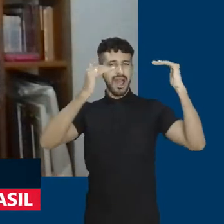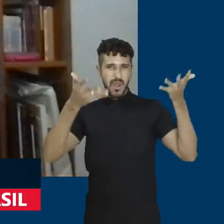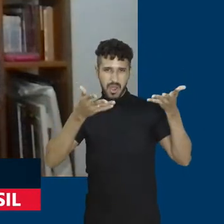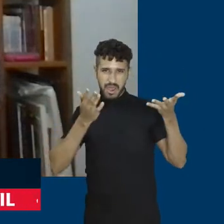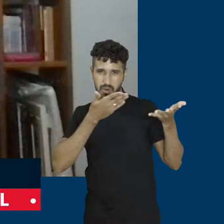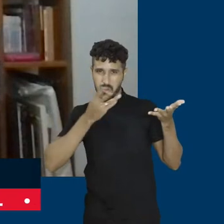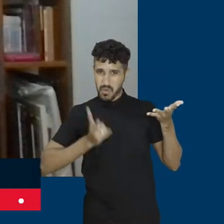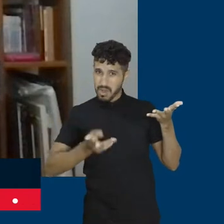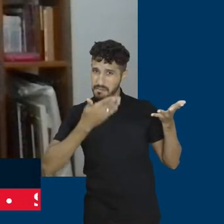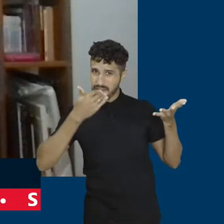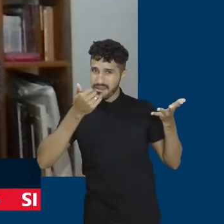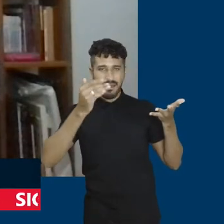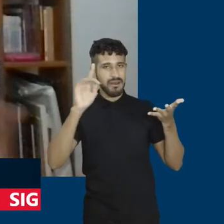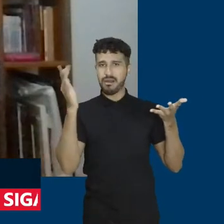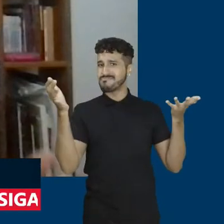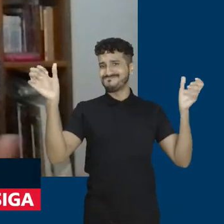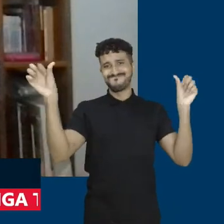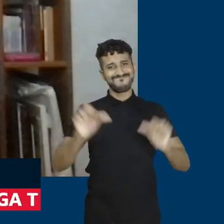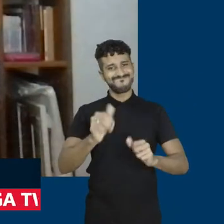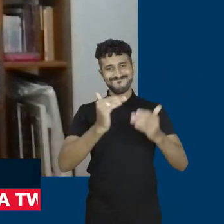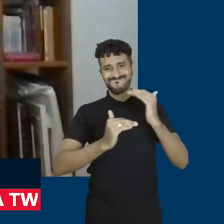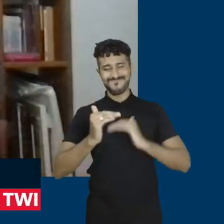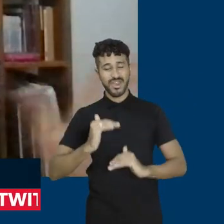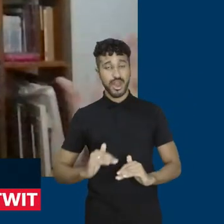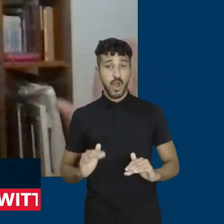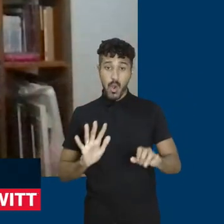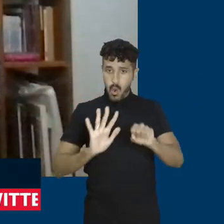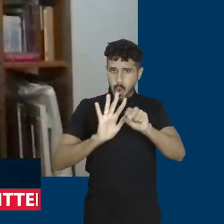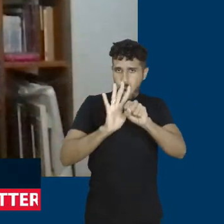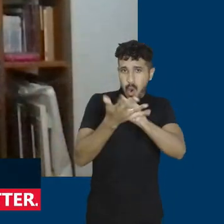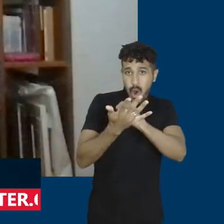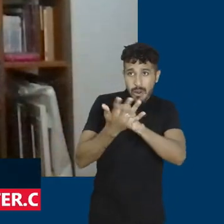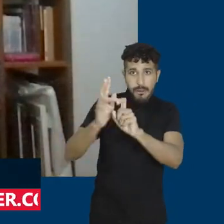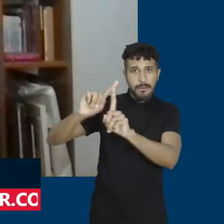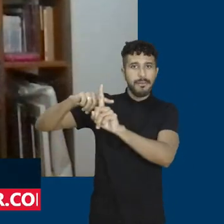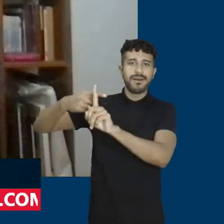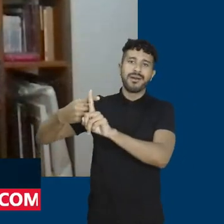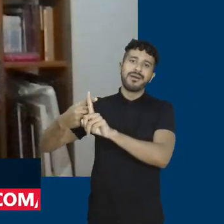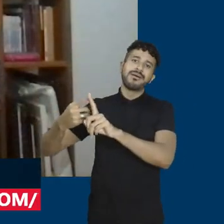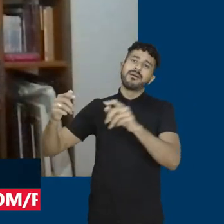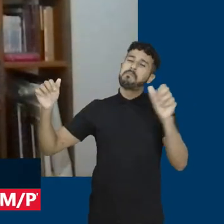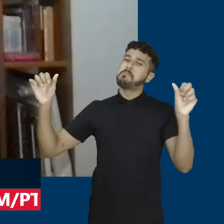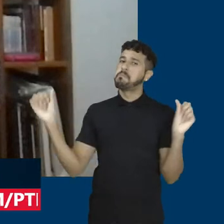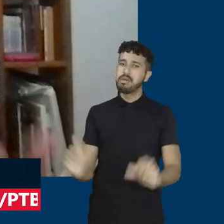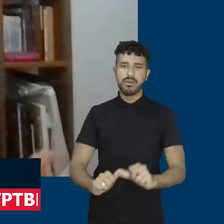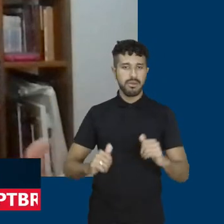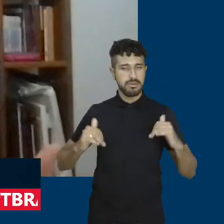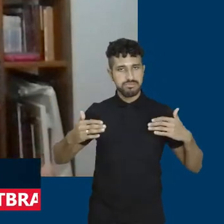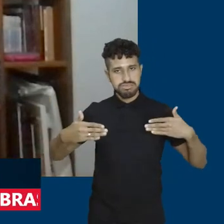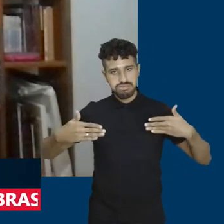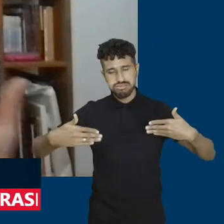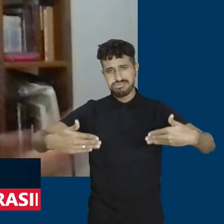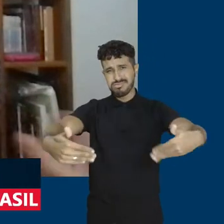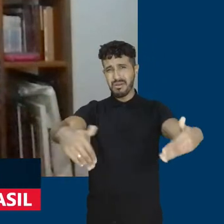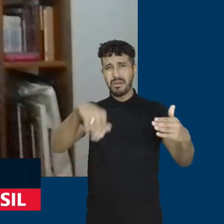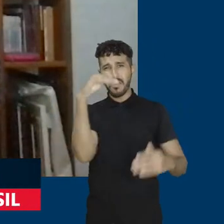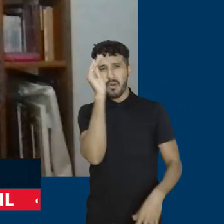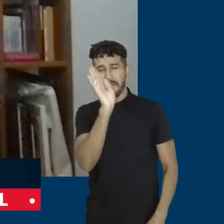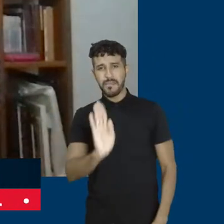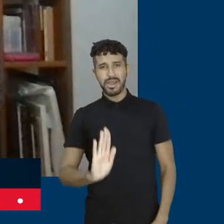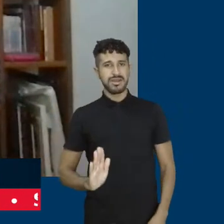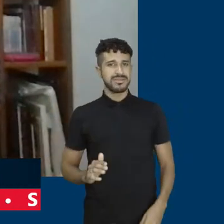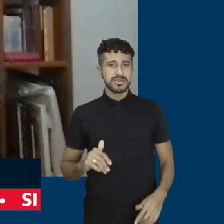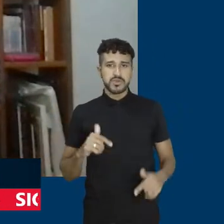Não, piorou muito. E a pandemia... Aí sim foi uma tragédia, né? Porque pegou o Brasil